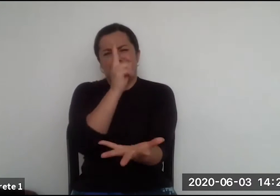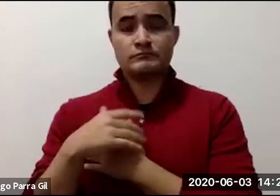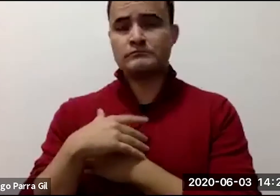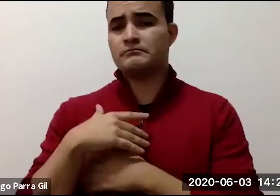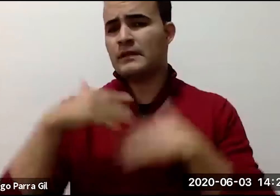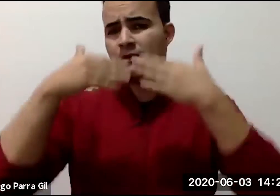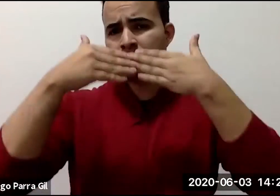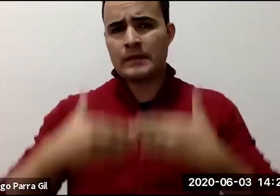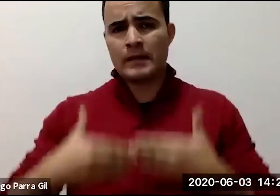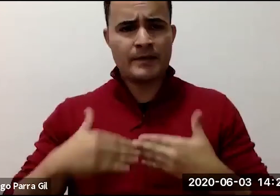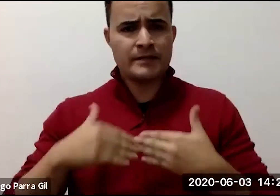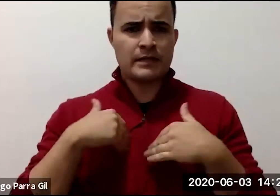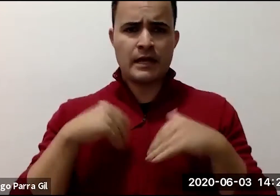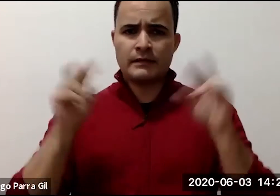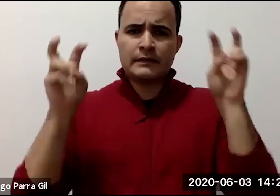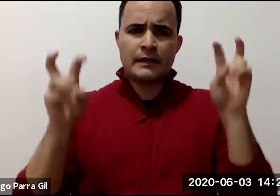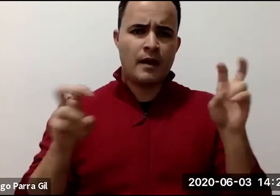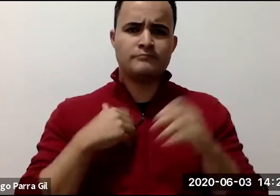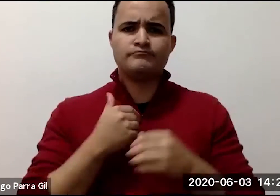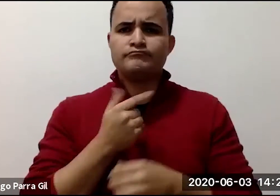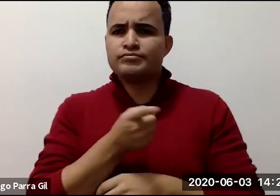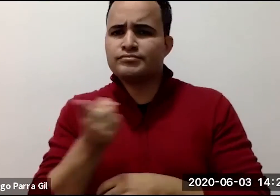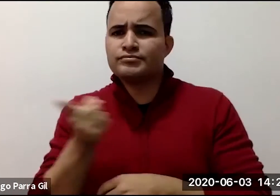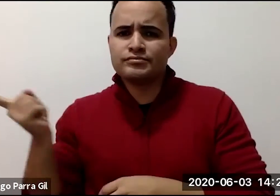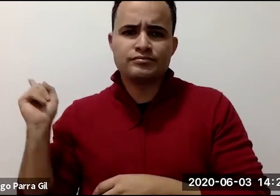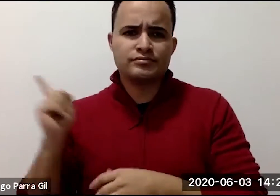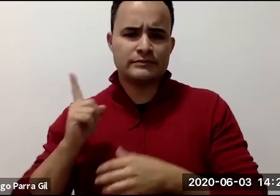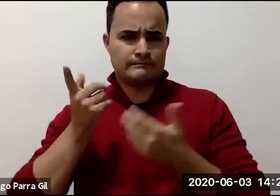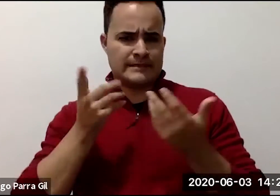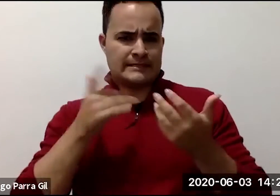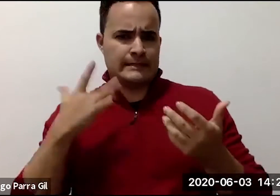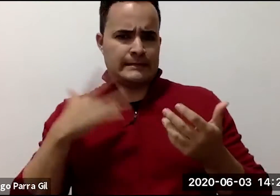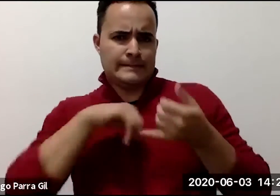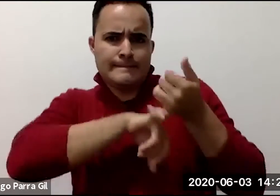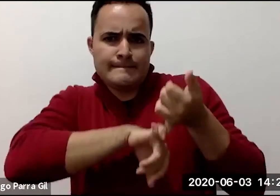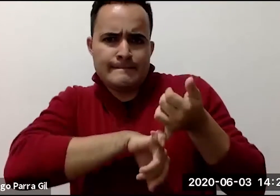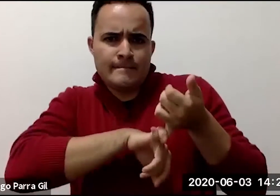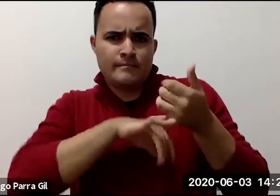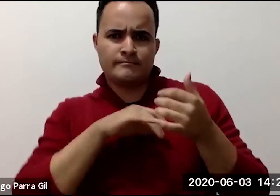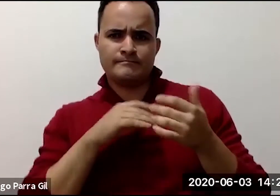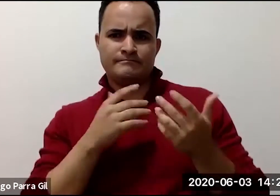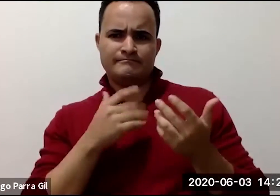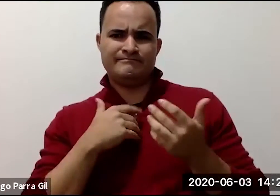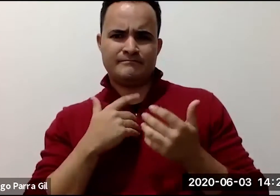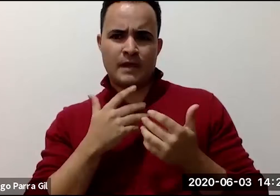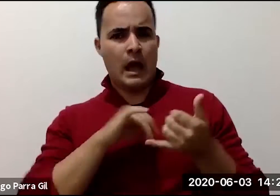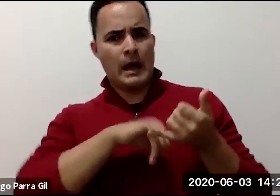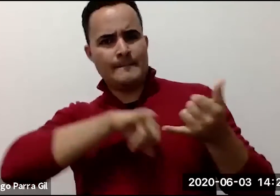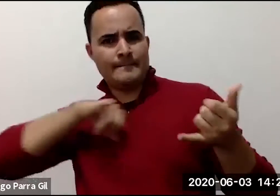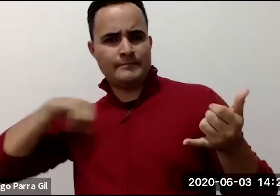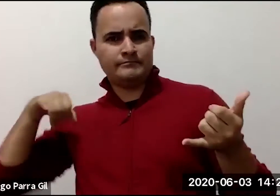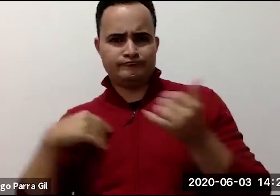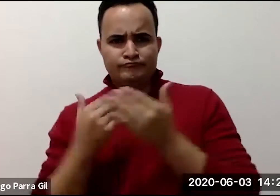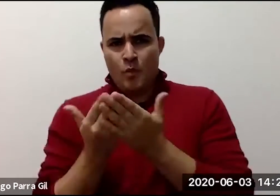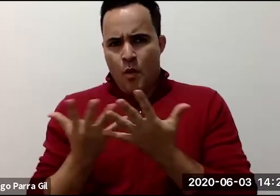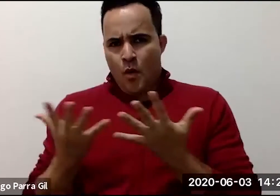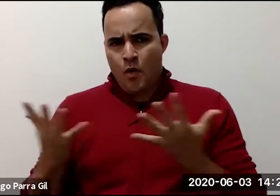los grados de interdependencia, pues, son múltiples, pero la vida